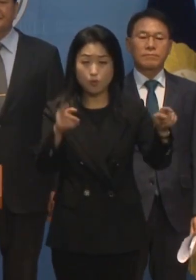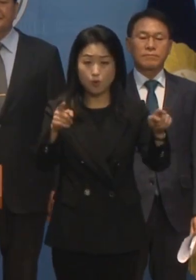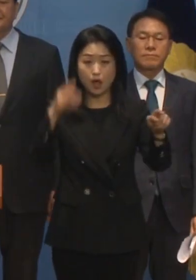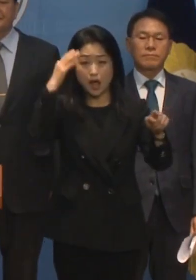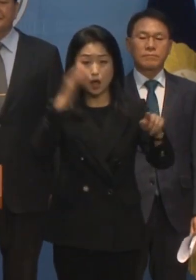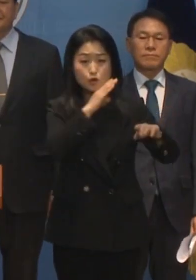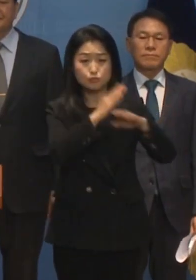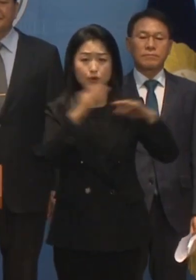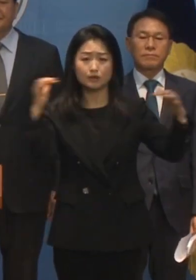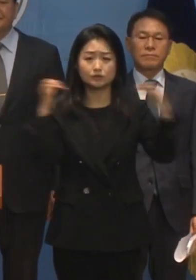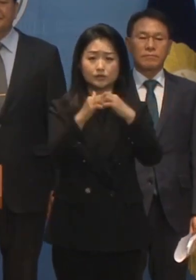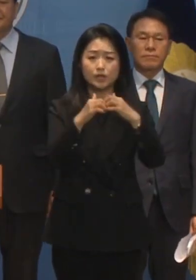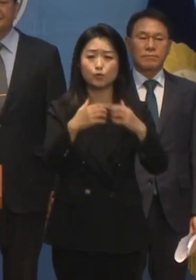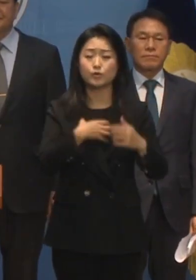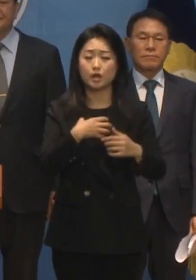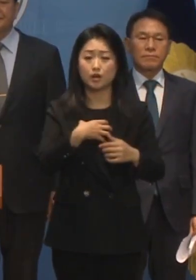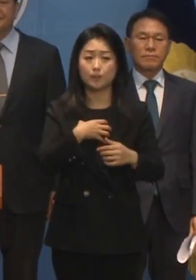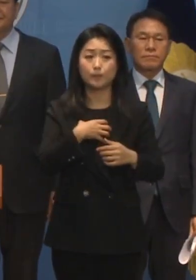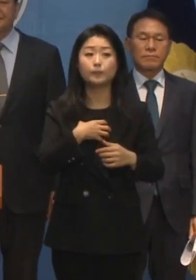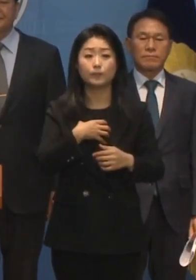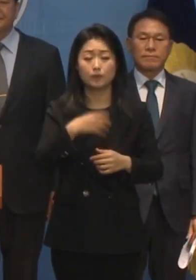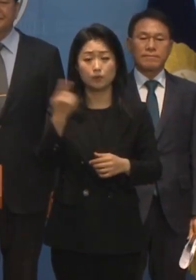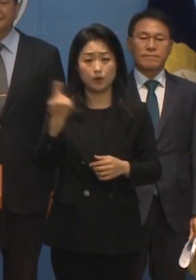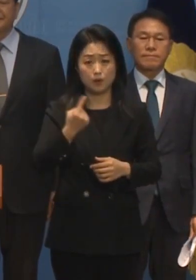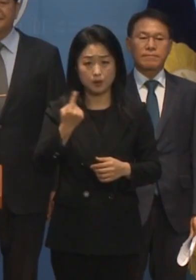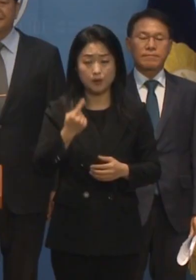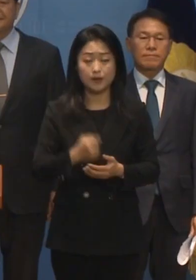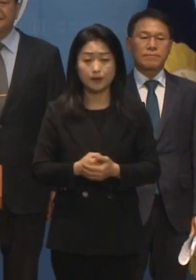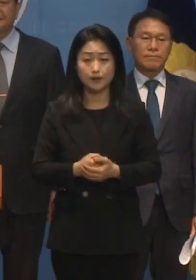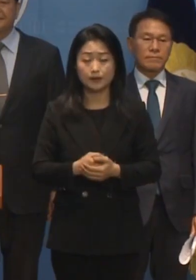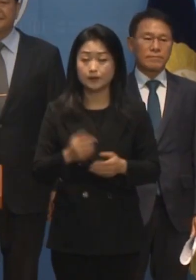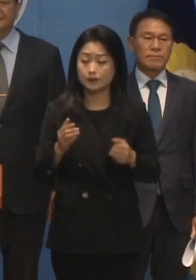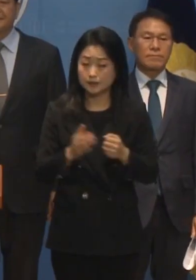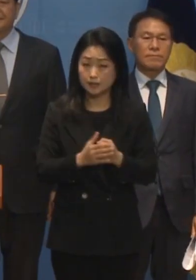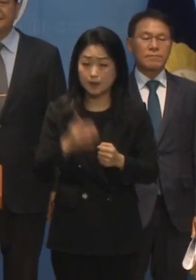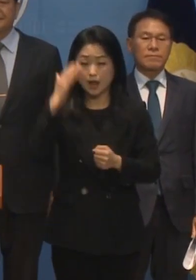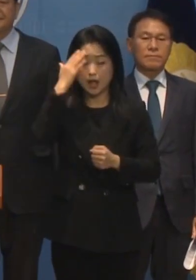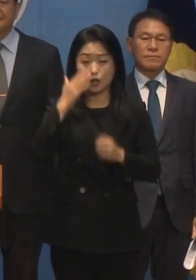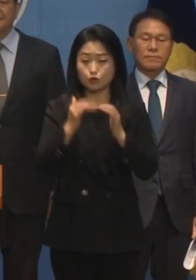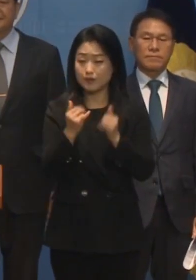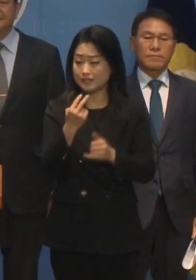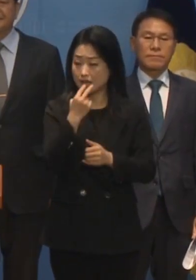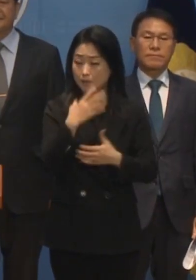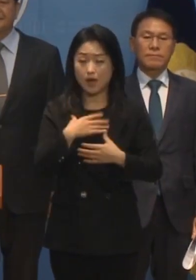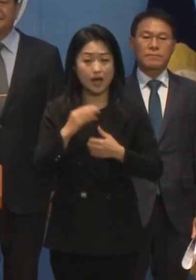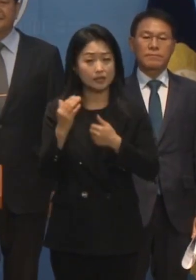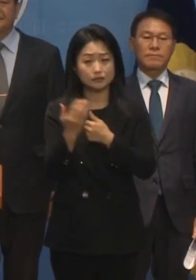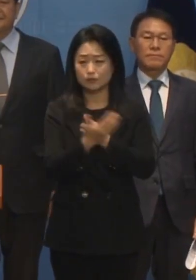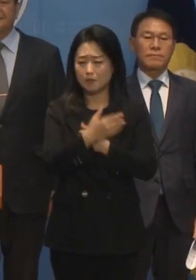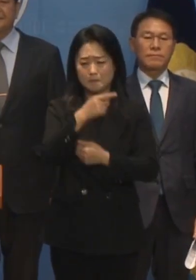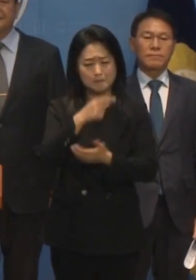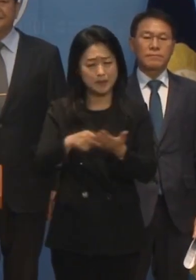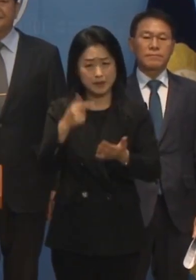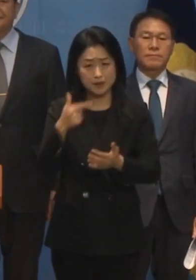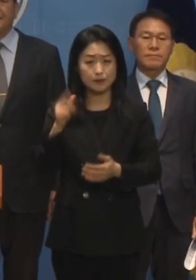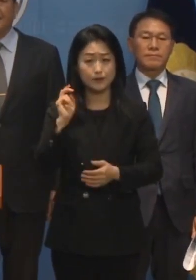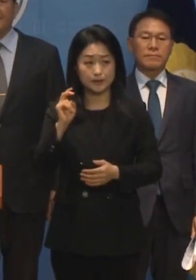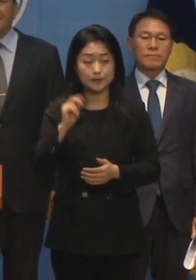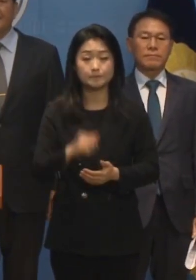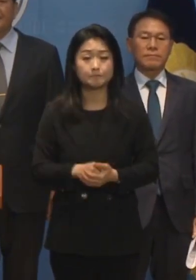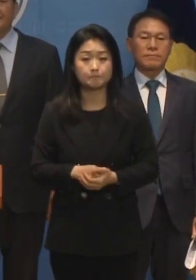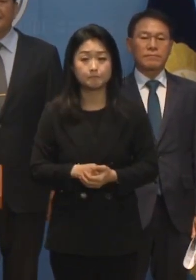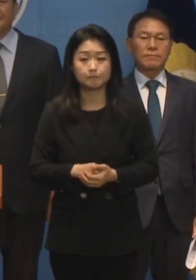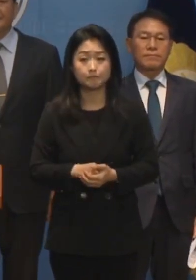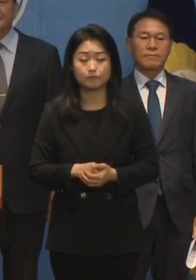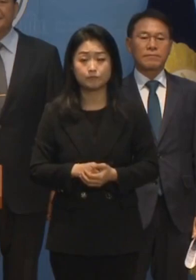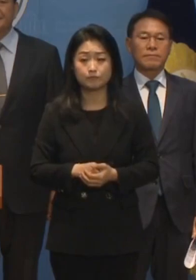남북한 대리전으로 치달을 가능성까지 있습니다. 이는 우리 국민의 생명과 안전에 직결된 문제입니다.